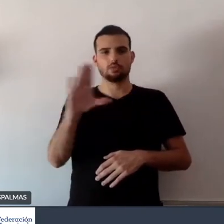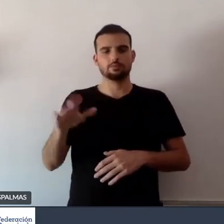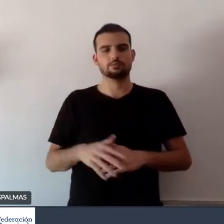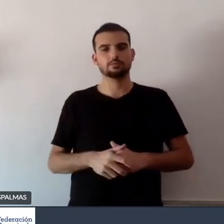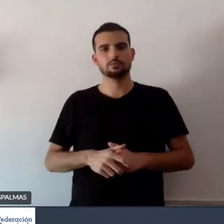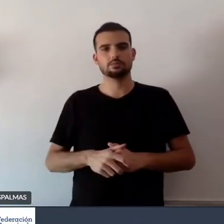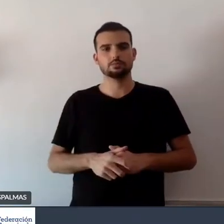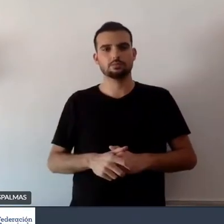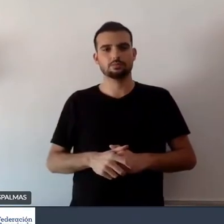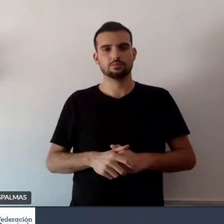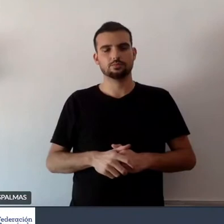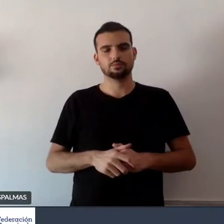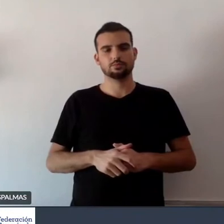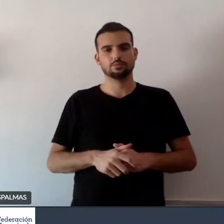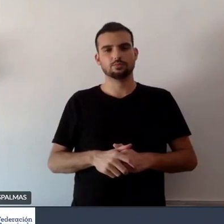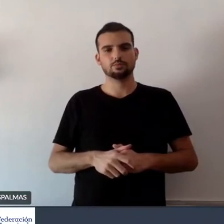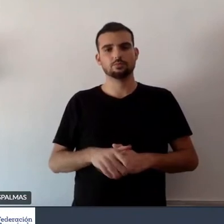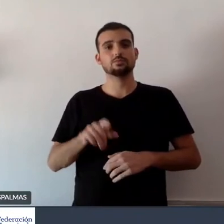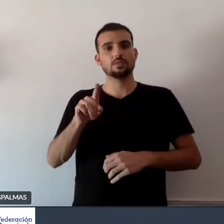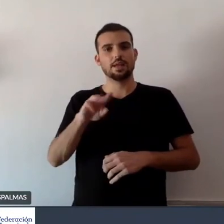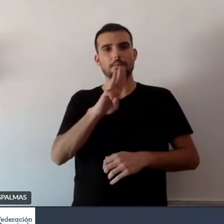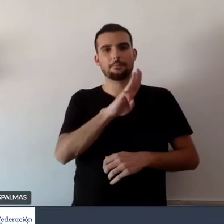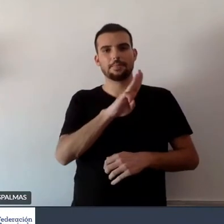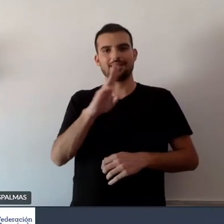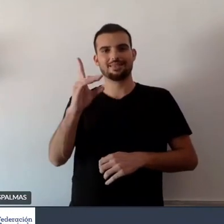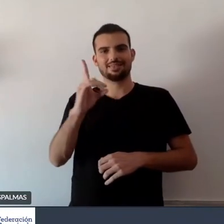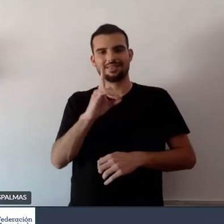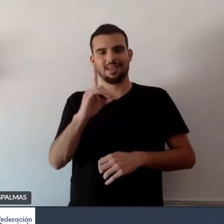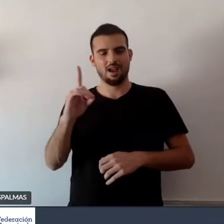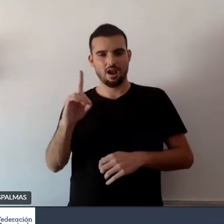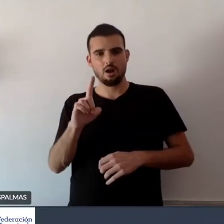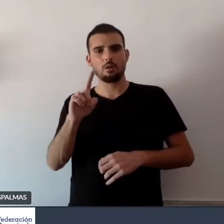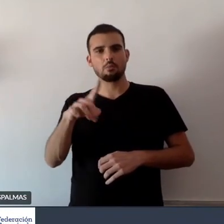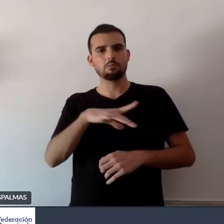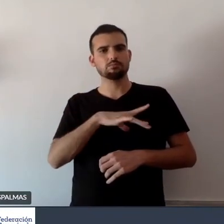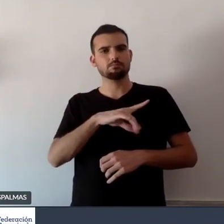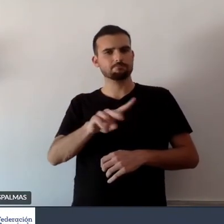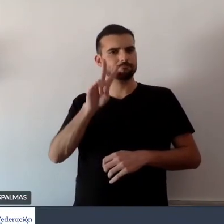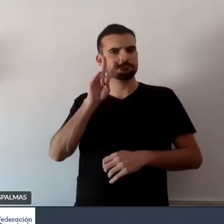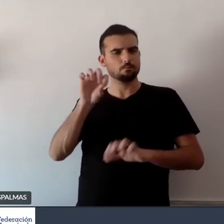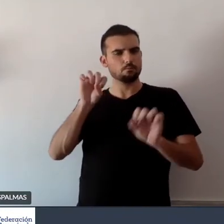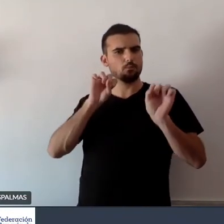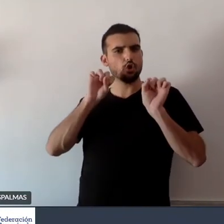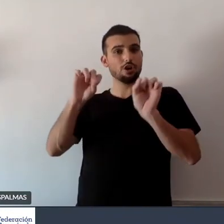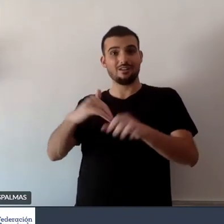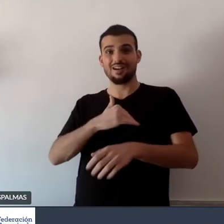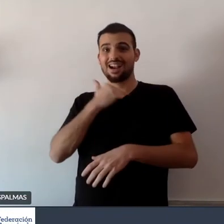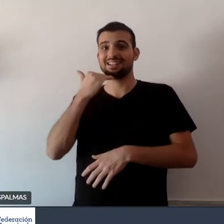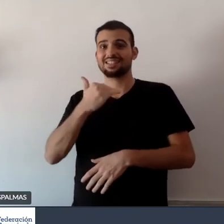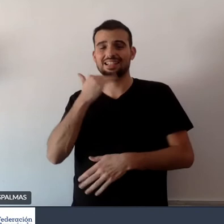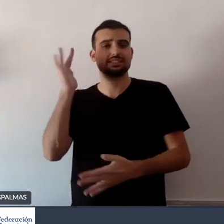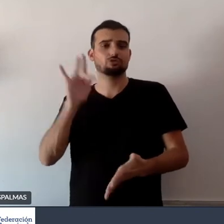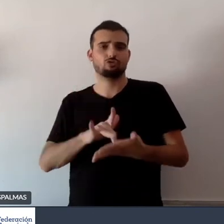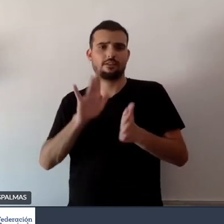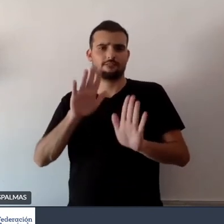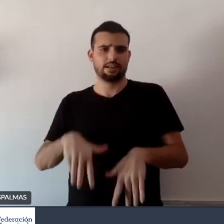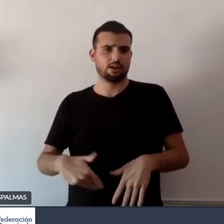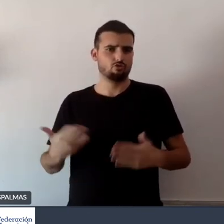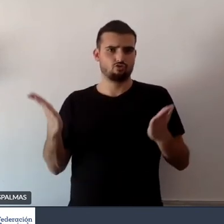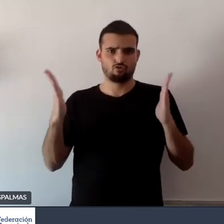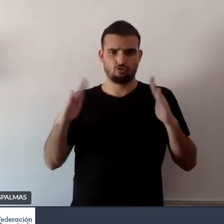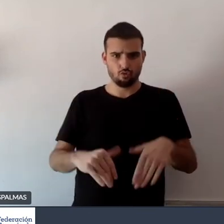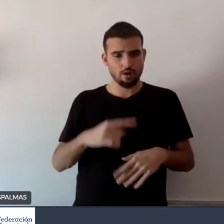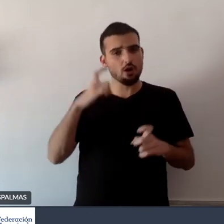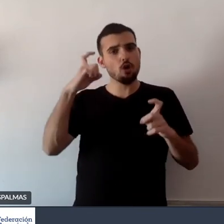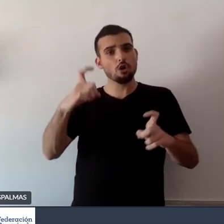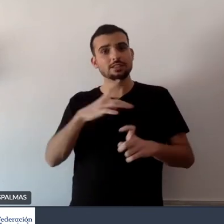Ups. Hay un pin down, hay un bloqueo directo que no llega a hacer con el slip para buscar la subida de